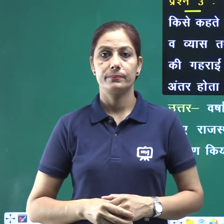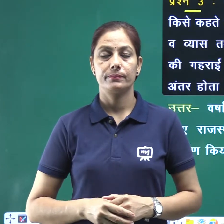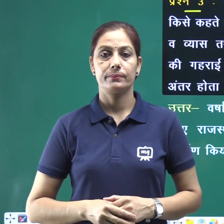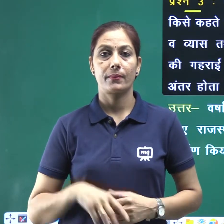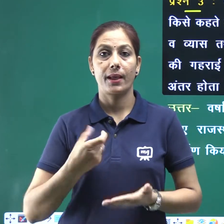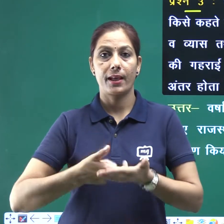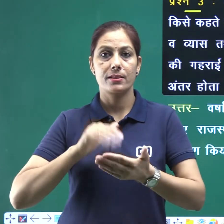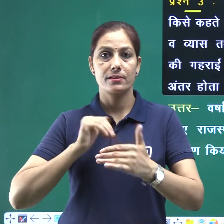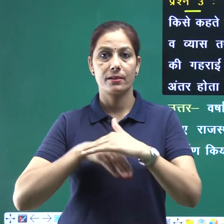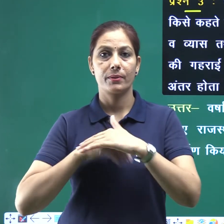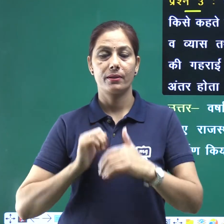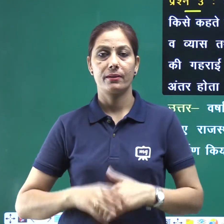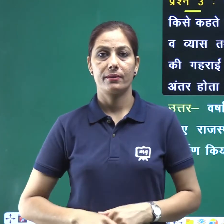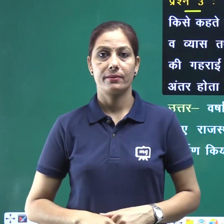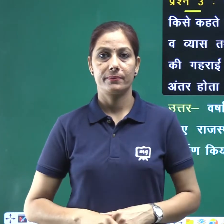राजस्थान में